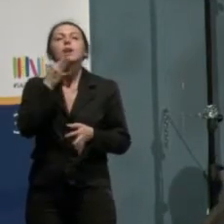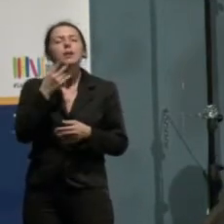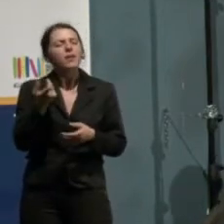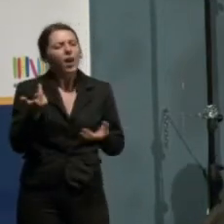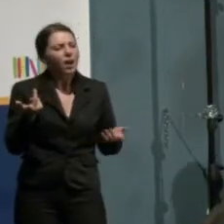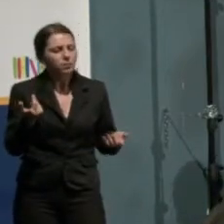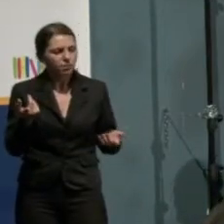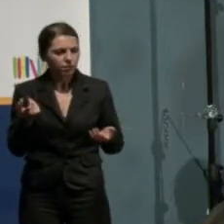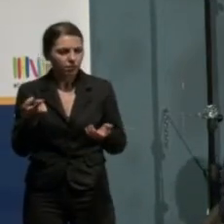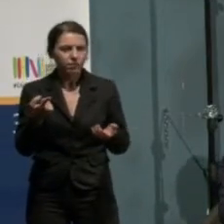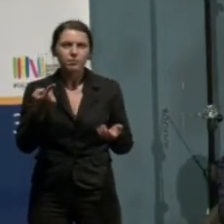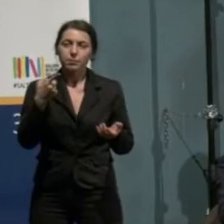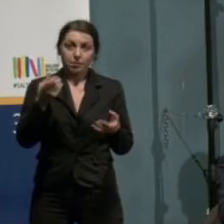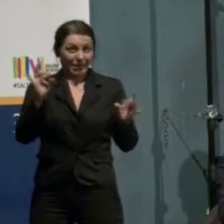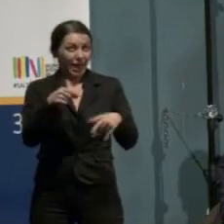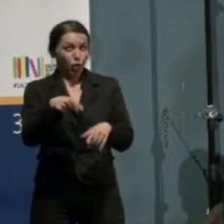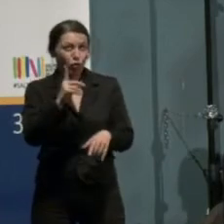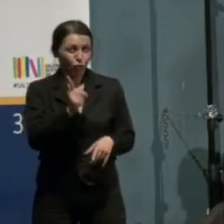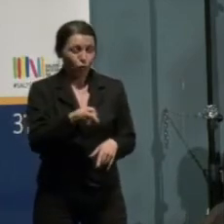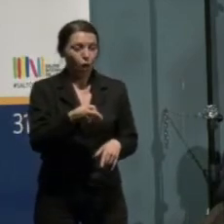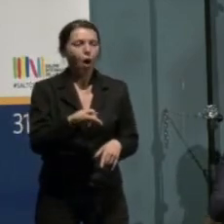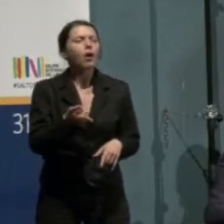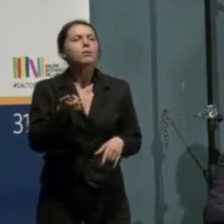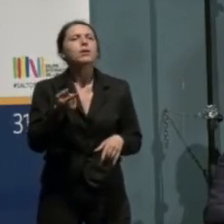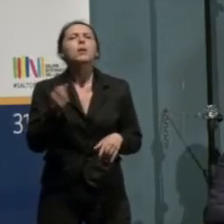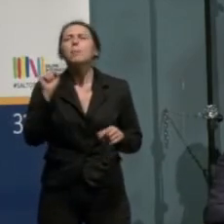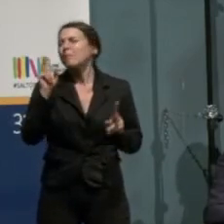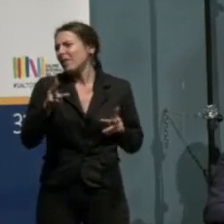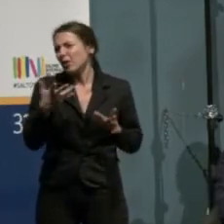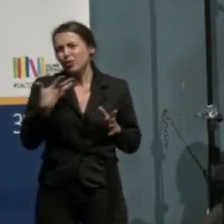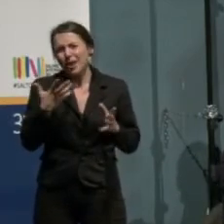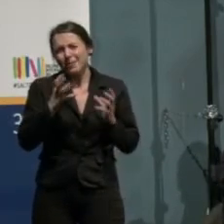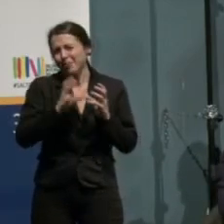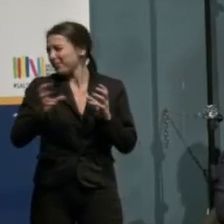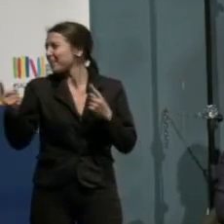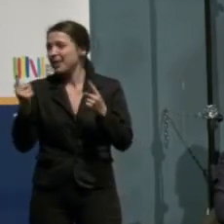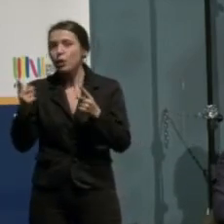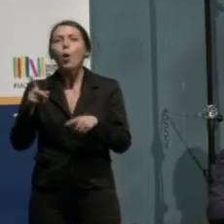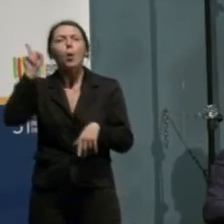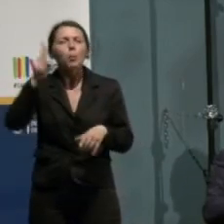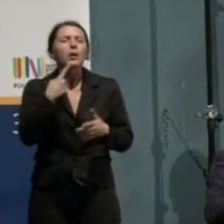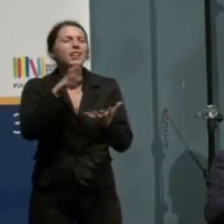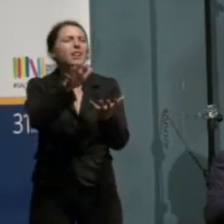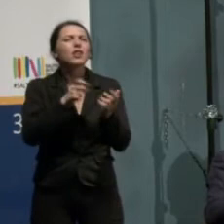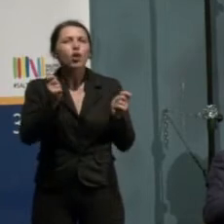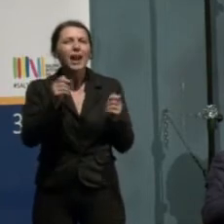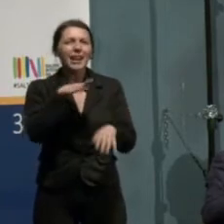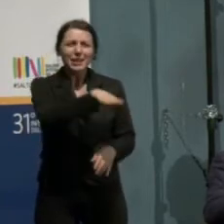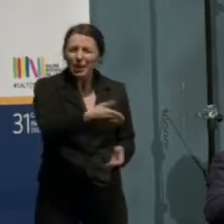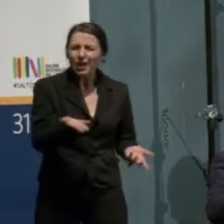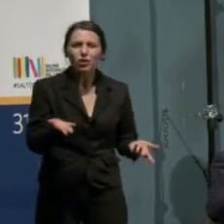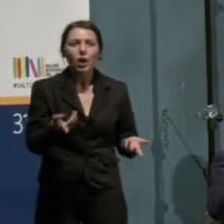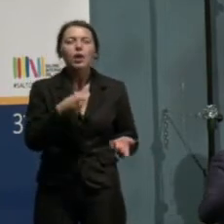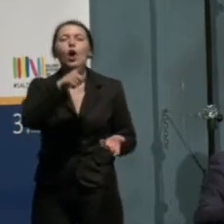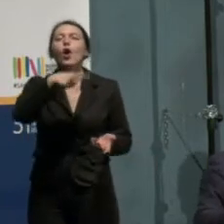vicenda questo caso parliamo di giulio ma può riguardare tanti altri casi diversi anche i cronisti minacciati non limitatevi a